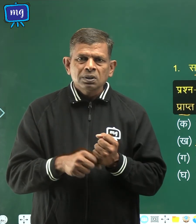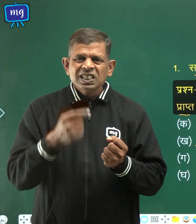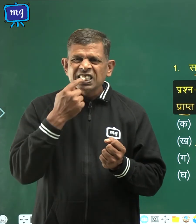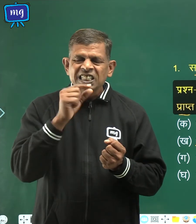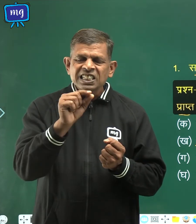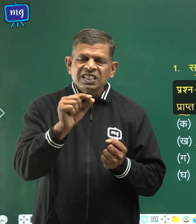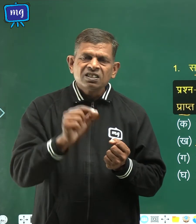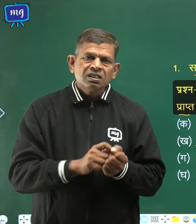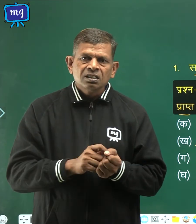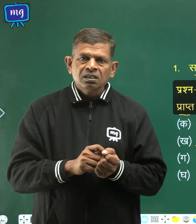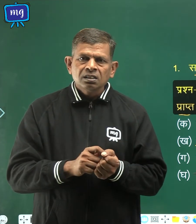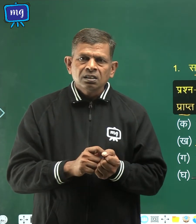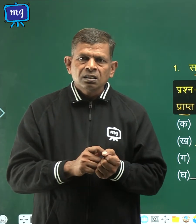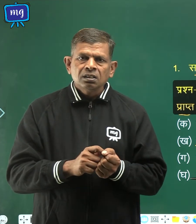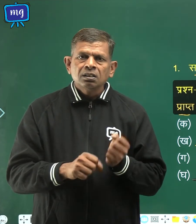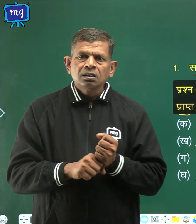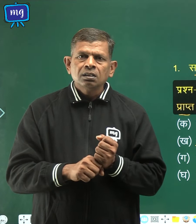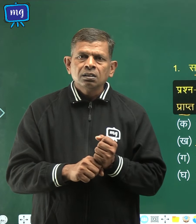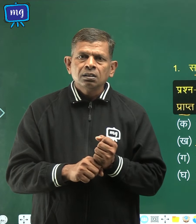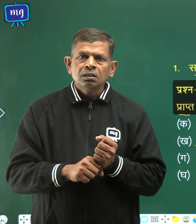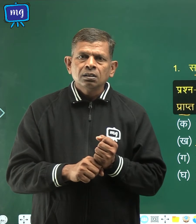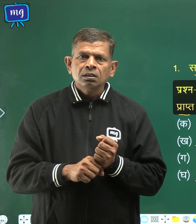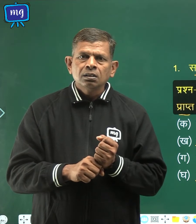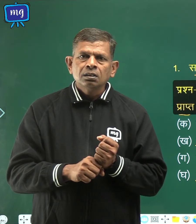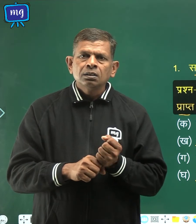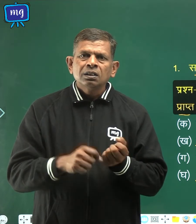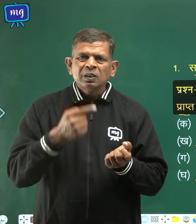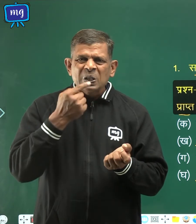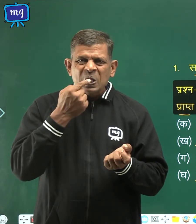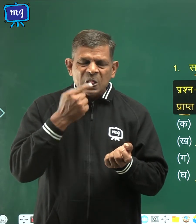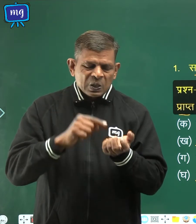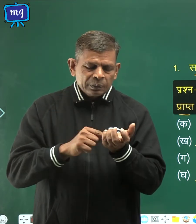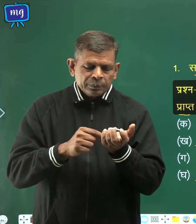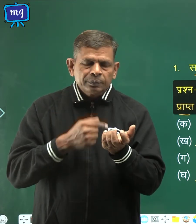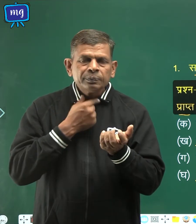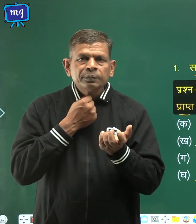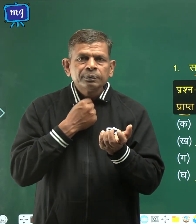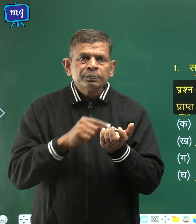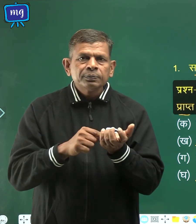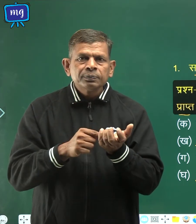चावल, घ शहद।